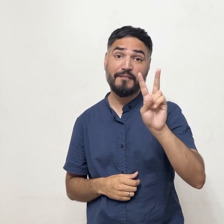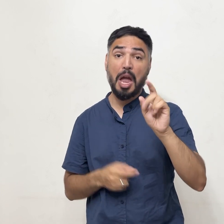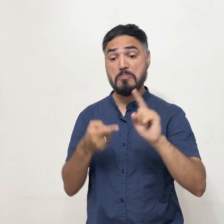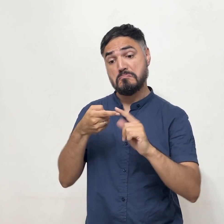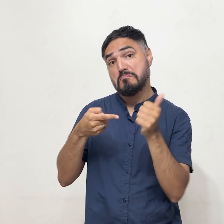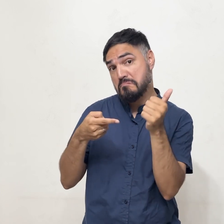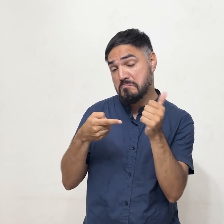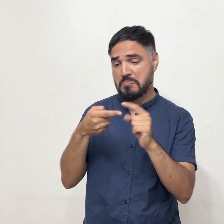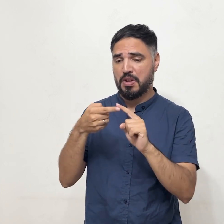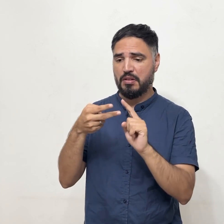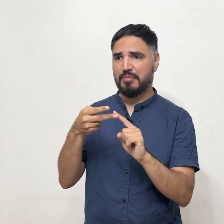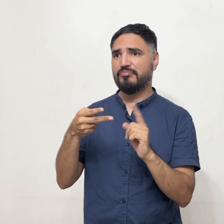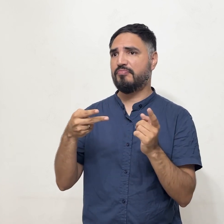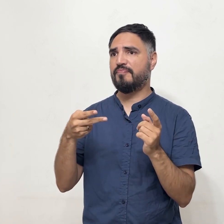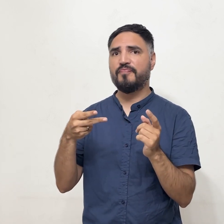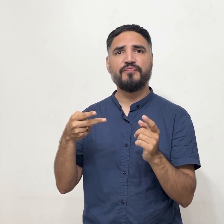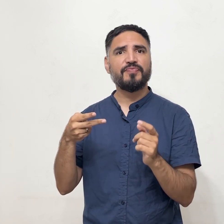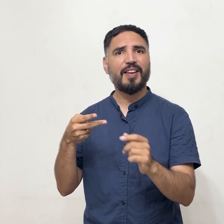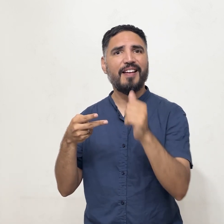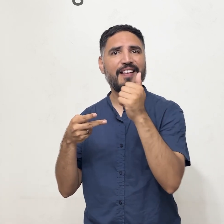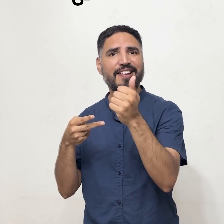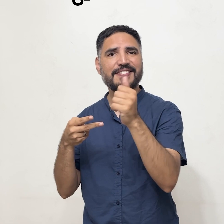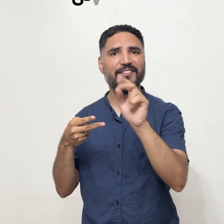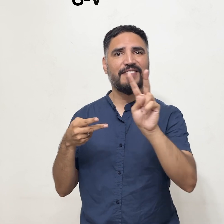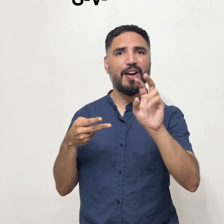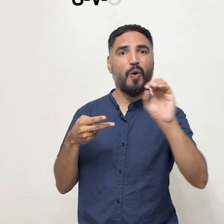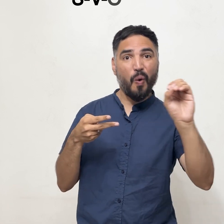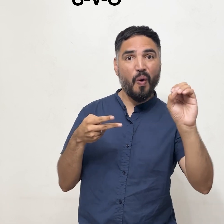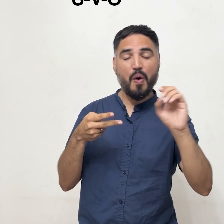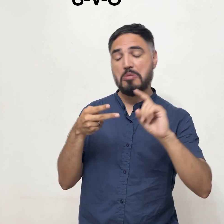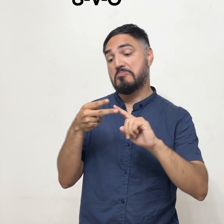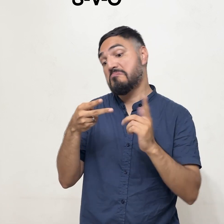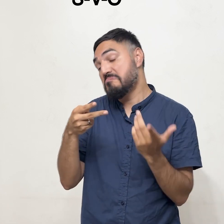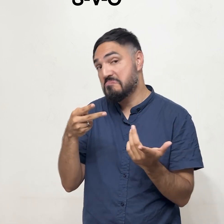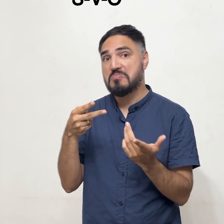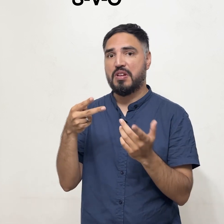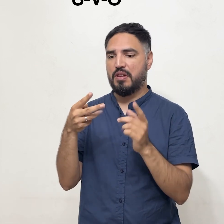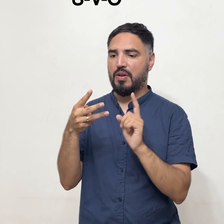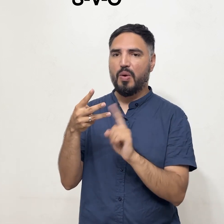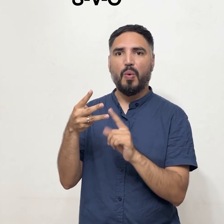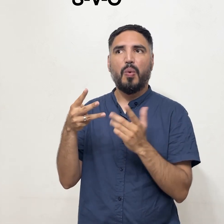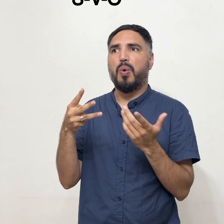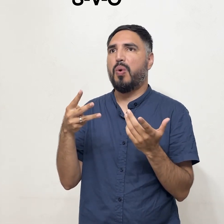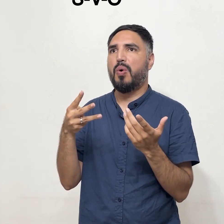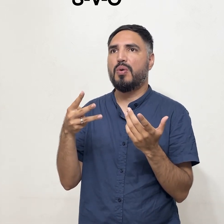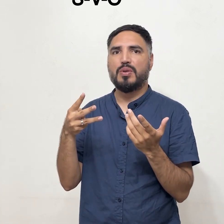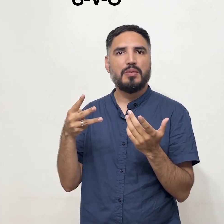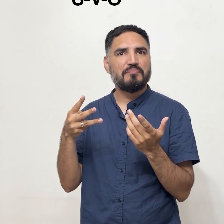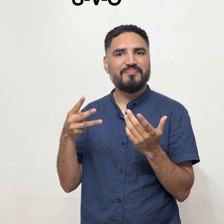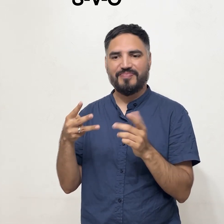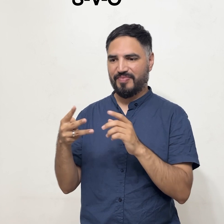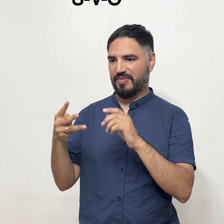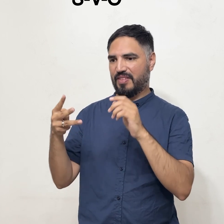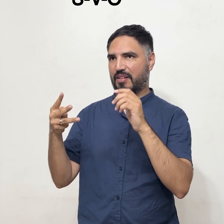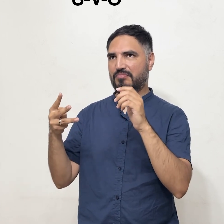estructuras como las más comunes. Una era objeto, sujeto, verbo, otra sujeto, verbo, objeto y la